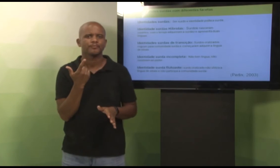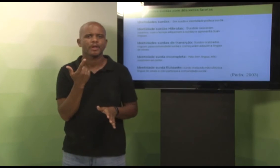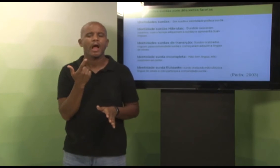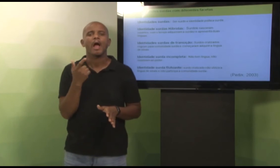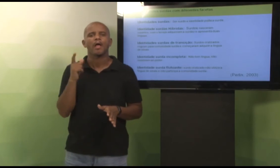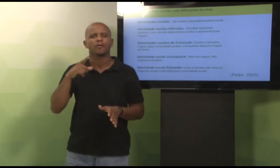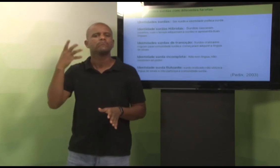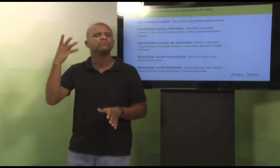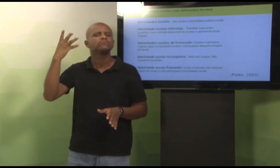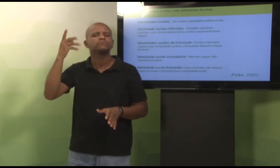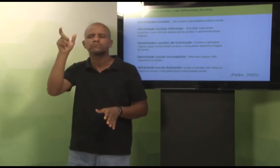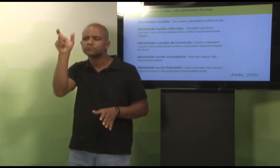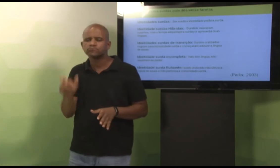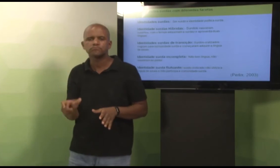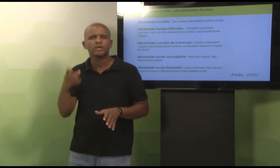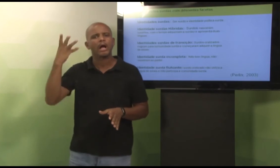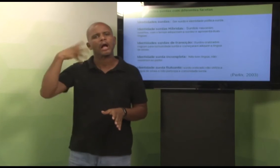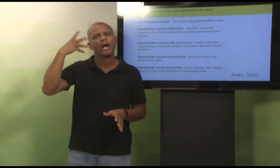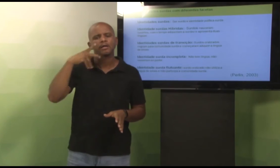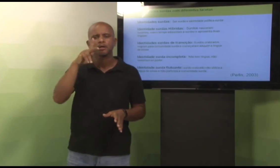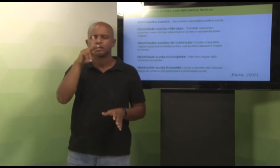Agora, com foco nas identidades surdas,